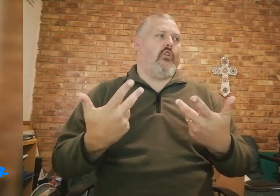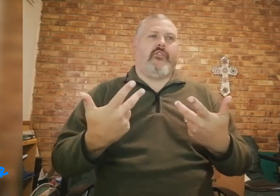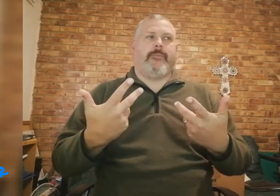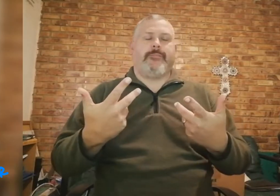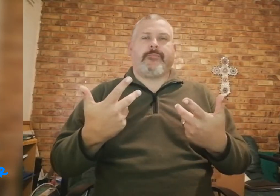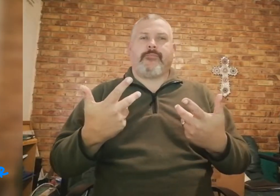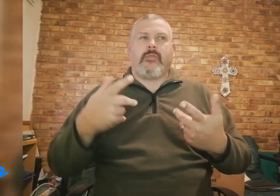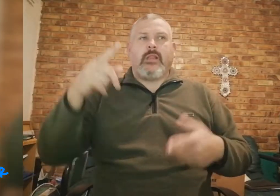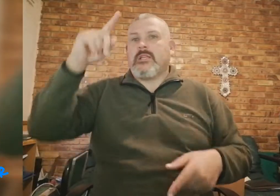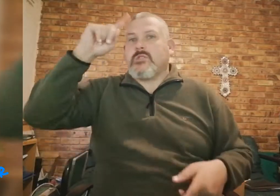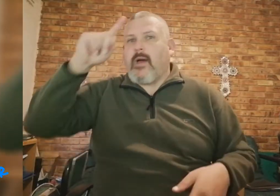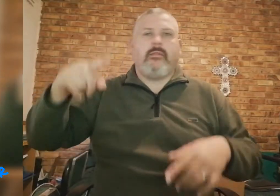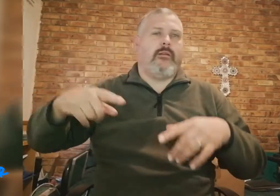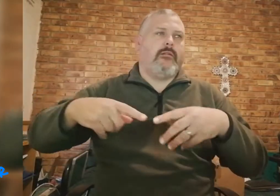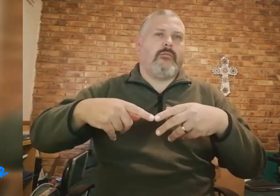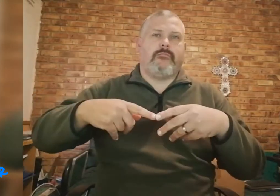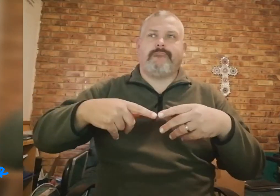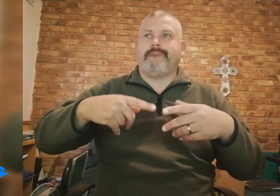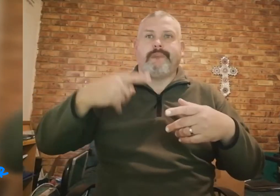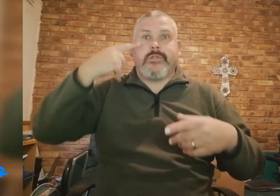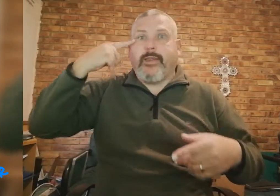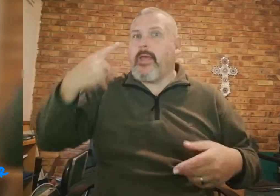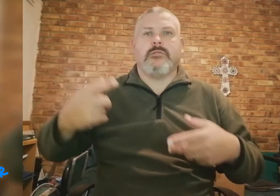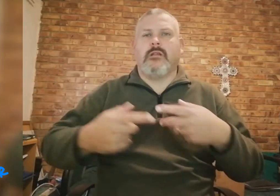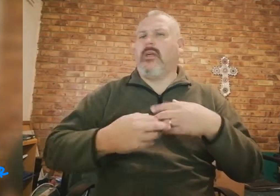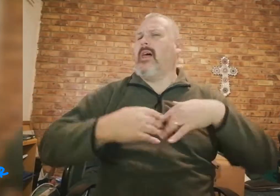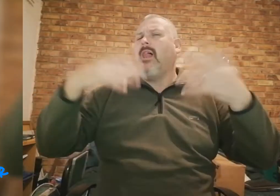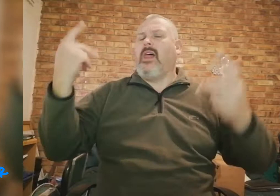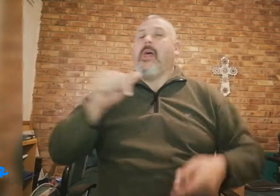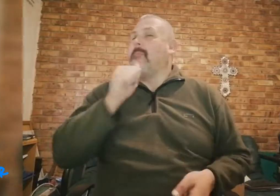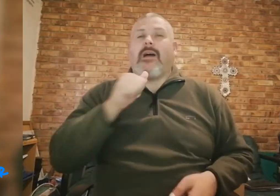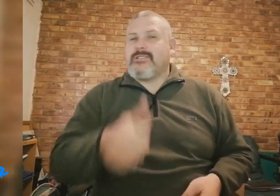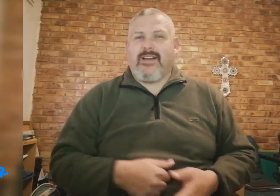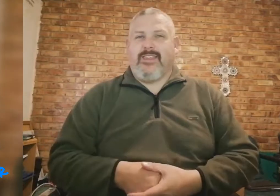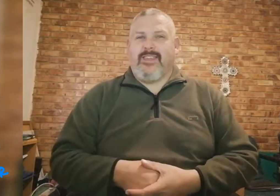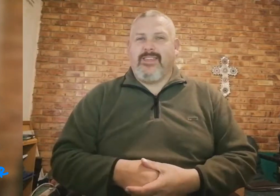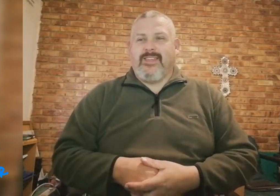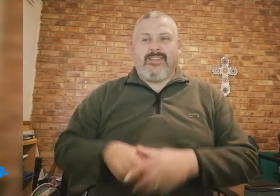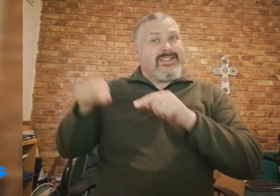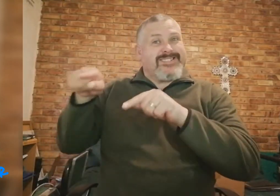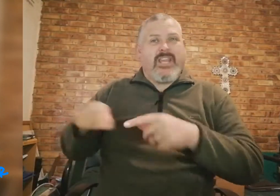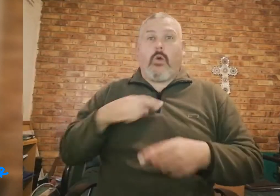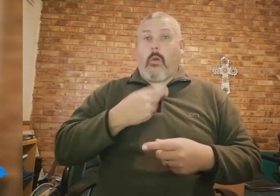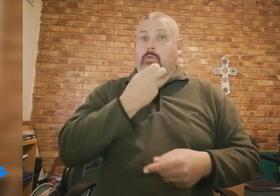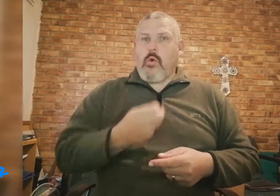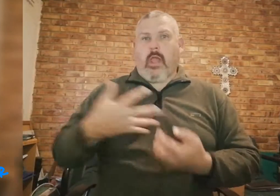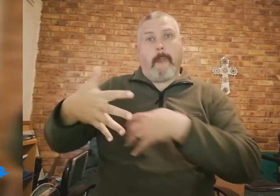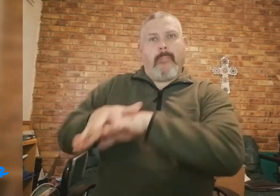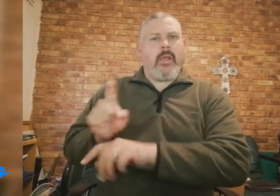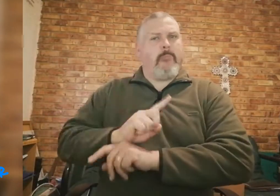of Swart, Geneef, mag is daar nie, dat kom dood, men